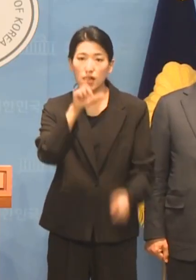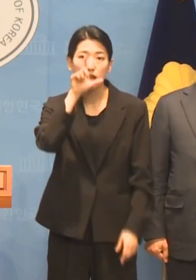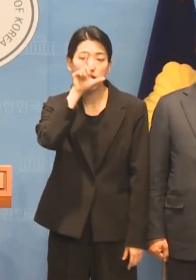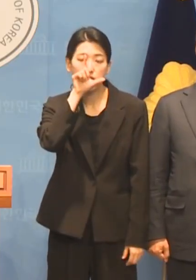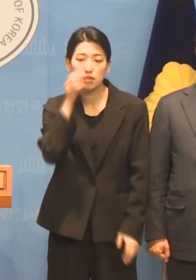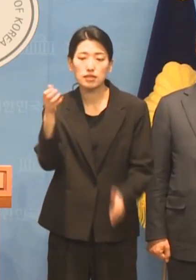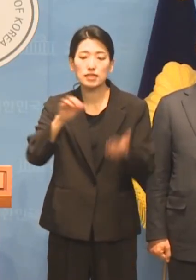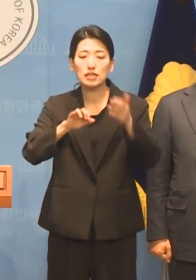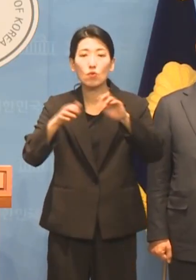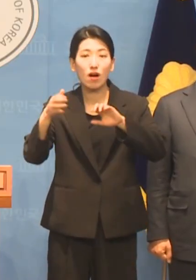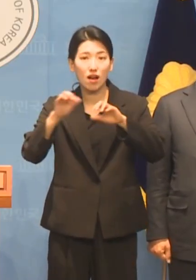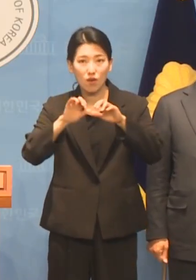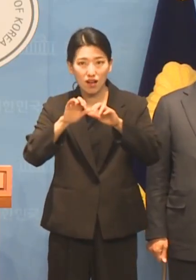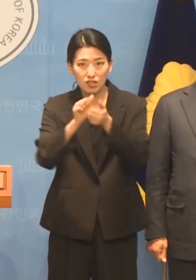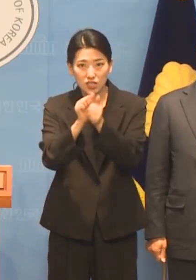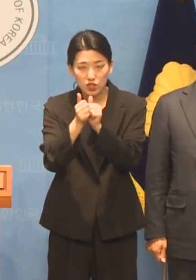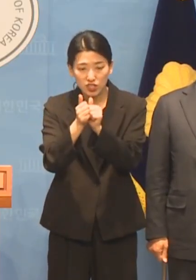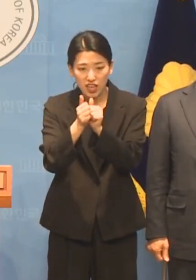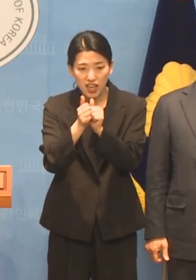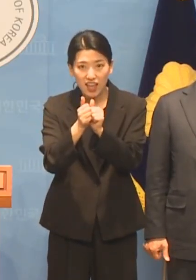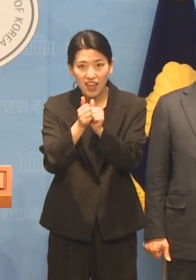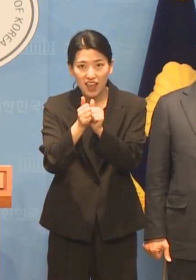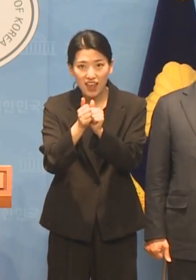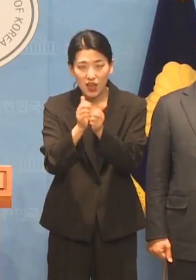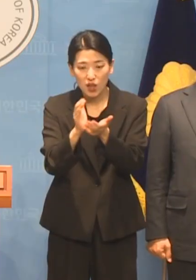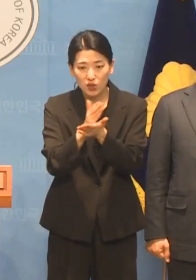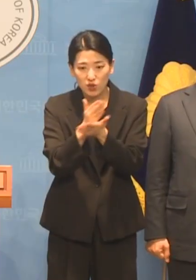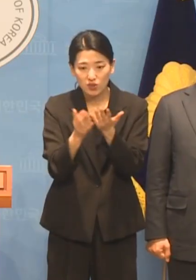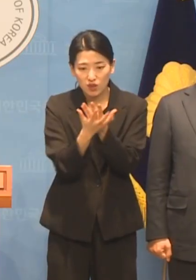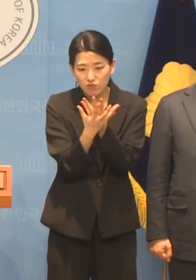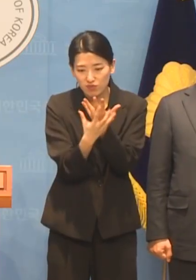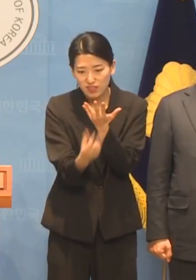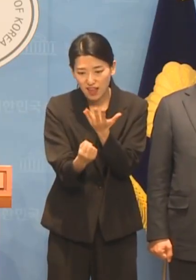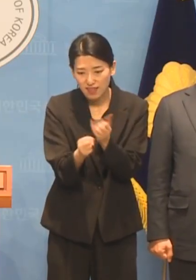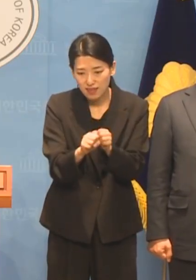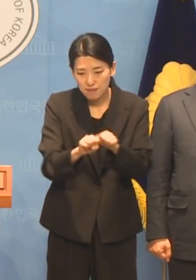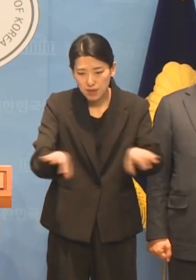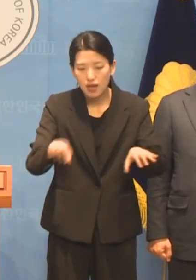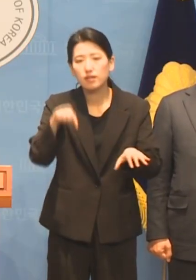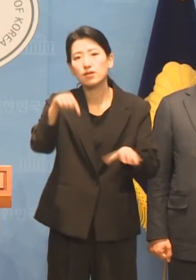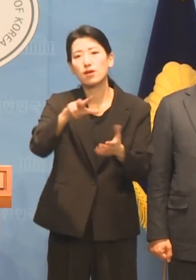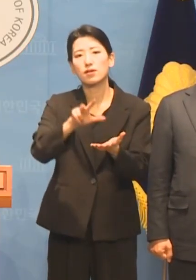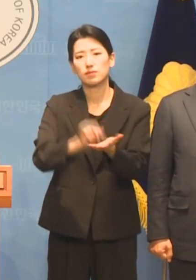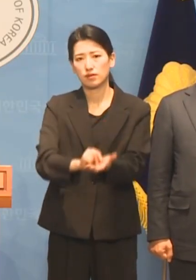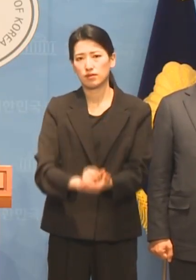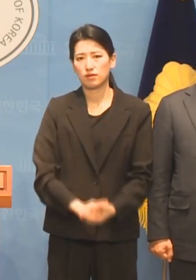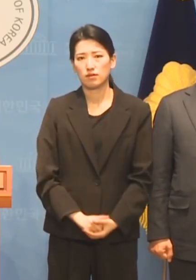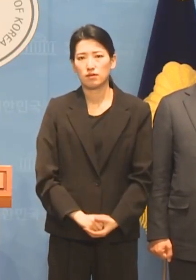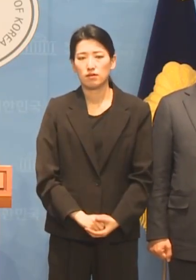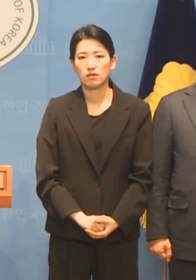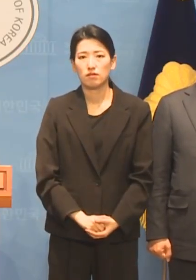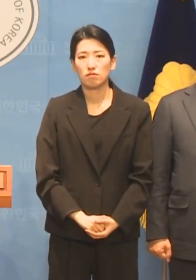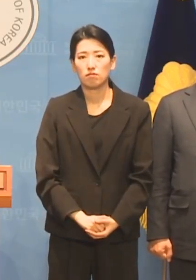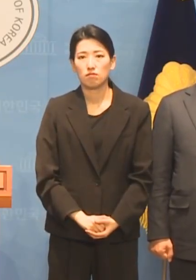물적 분할 쪼개기 상장은 투자자 신뢰를 훼손한 대표적인 사례입니다.